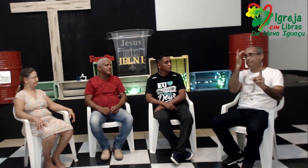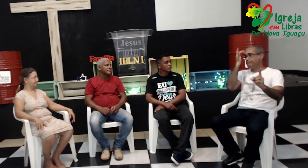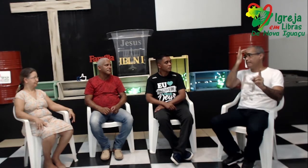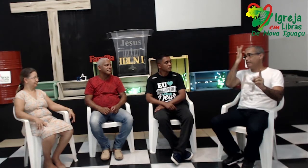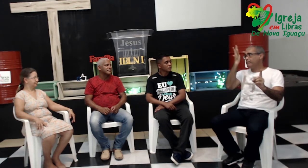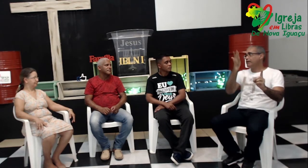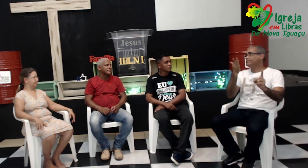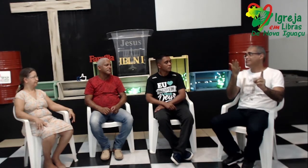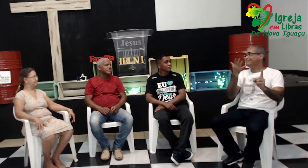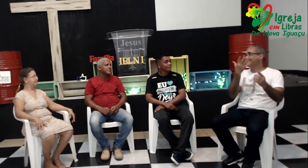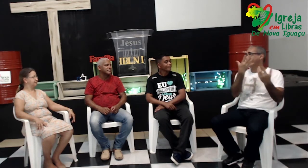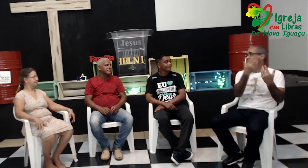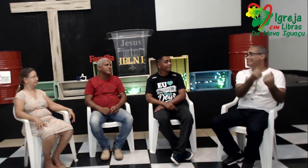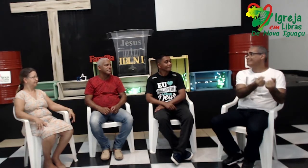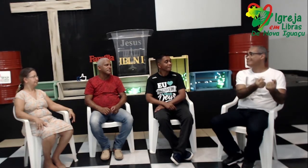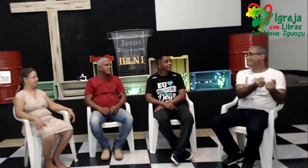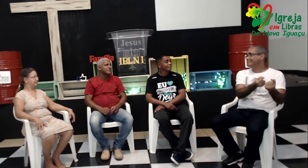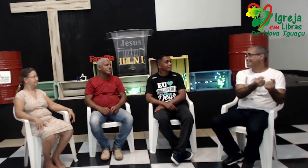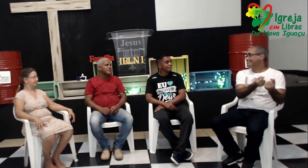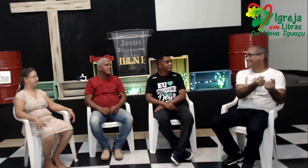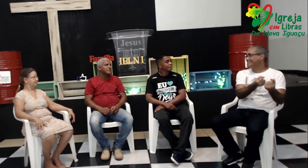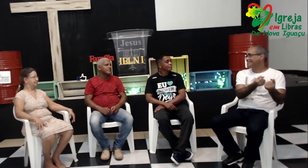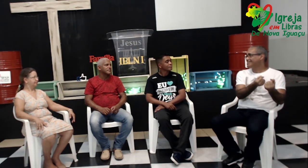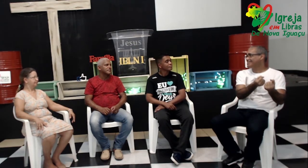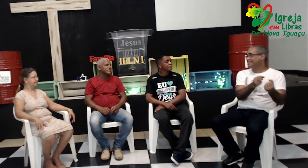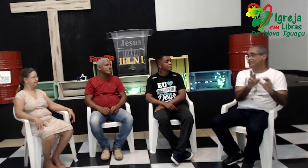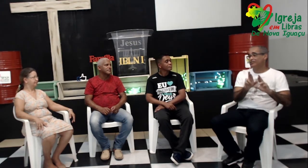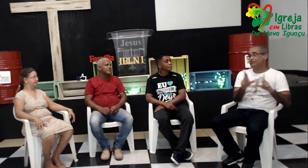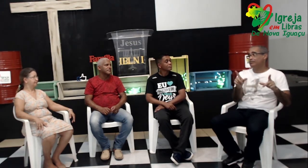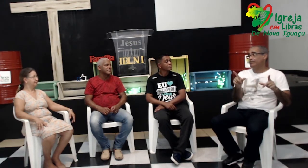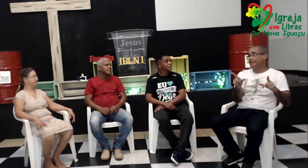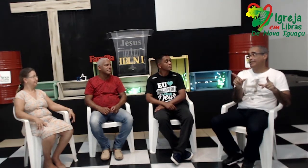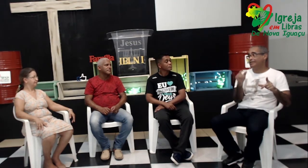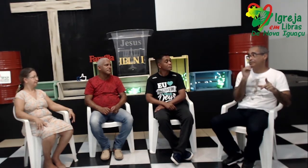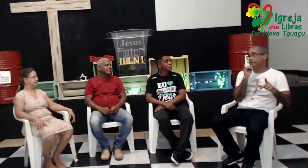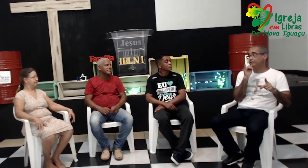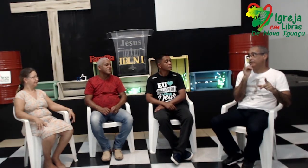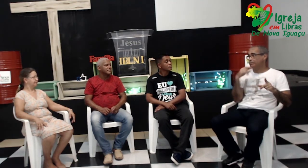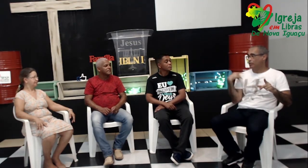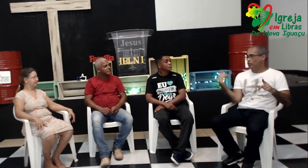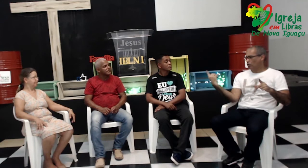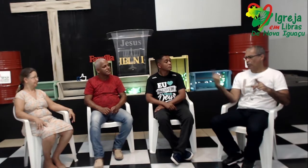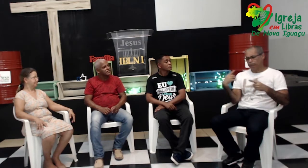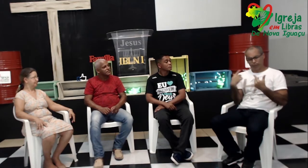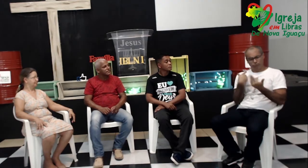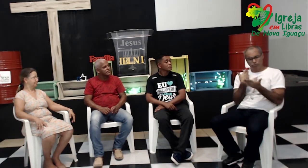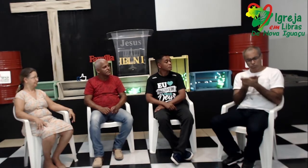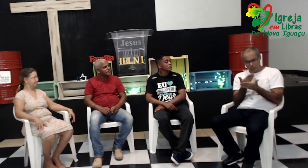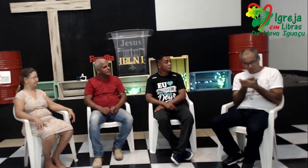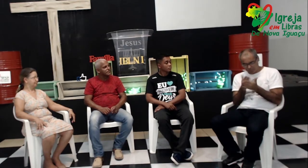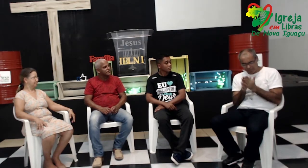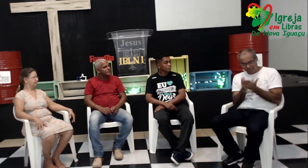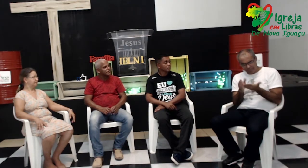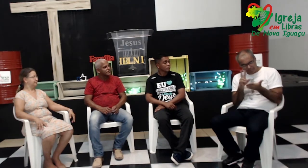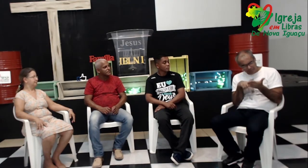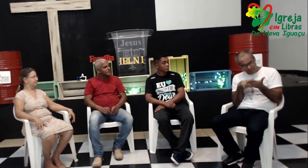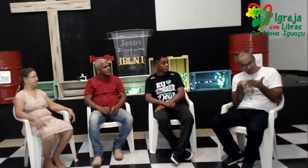ela é tentada, é muito fácil para ela aceitar aquela tentação. Mas quando nós estamos lendo